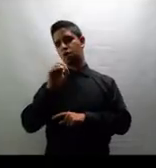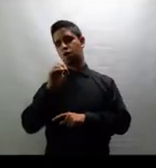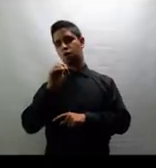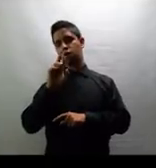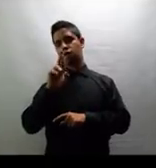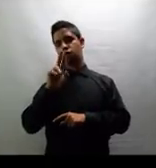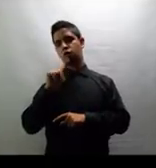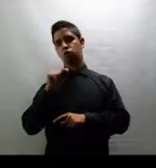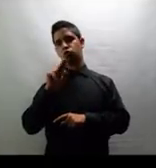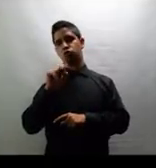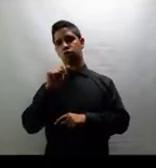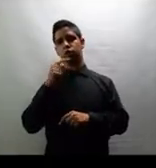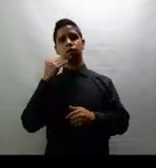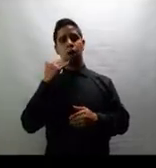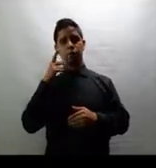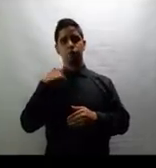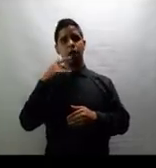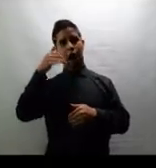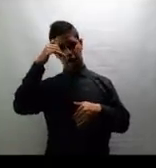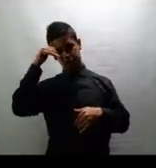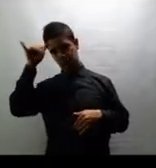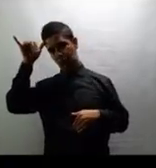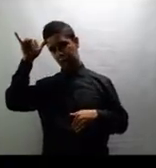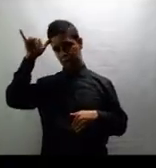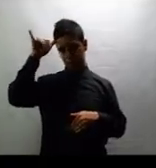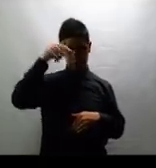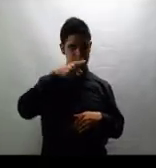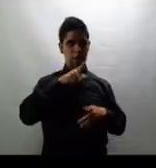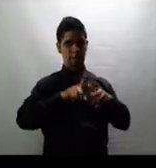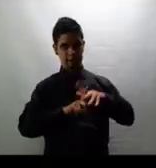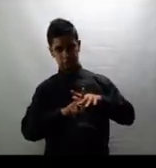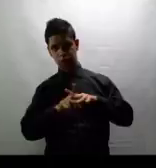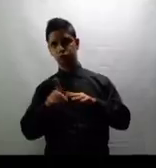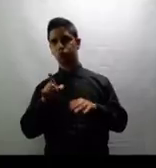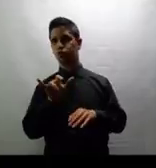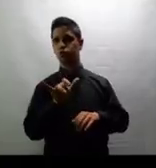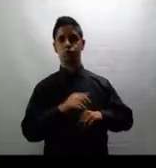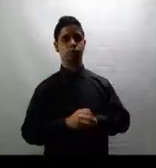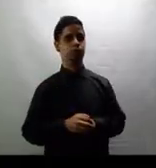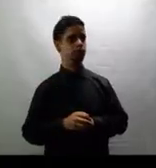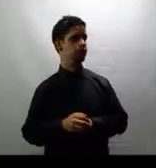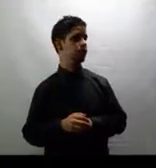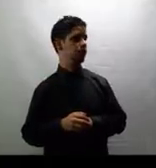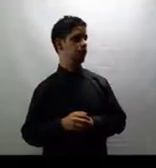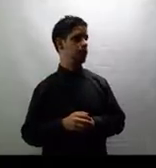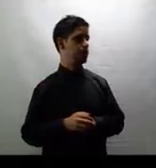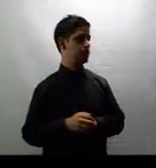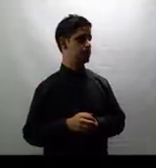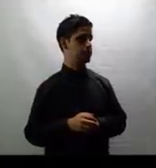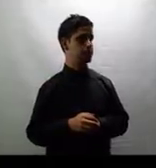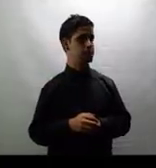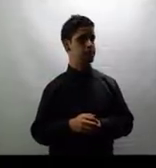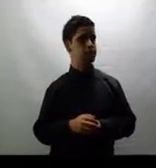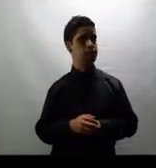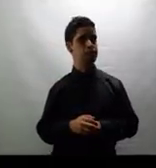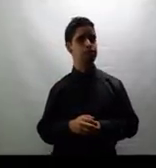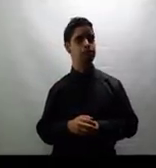fue la vaca que desfiló por la avenida porque era una de las anuncios y la gente la de lolo